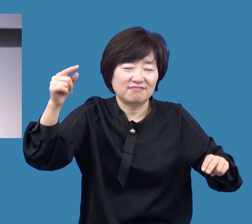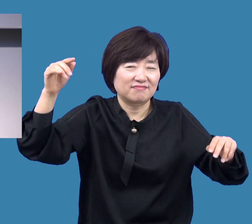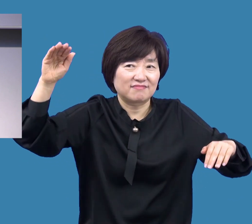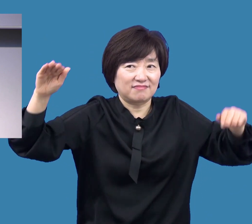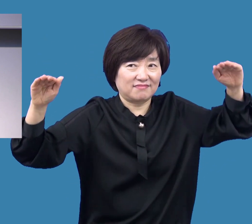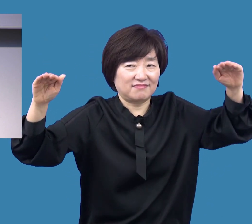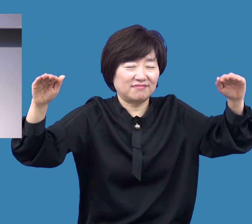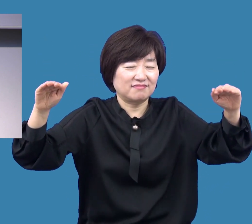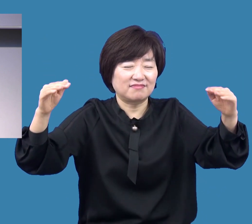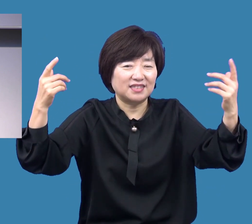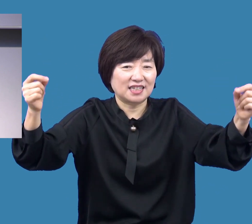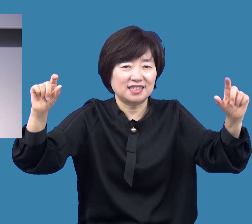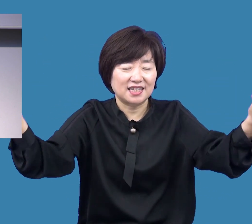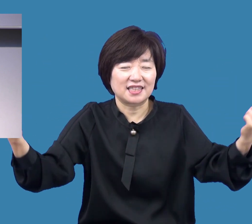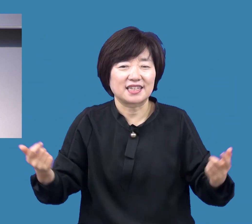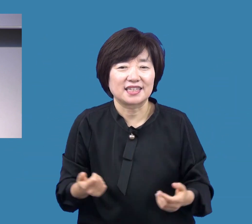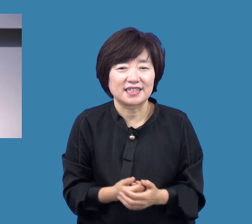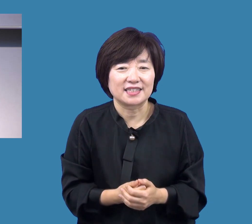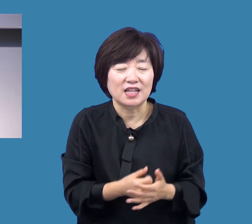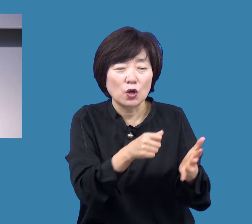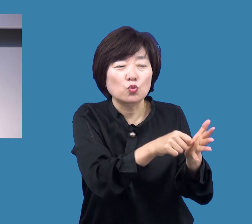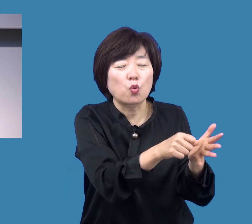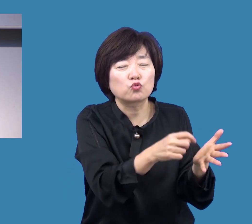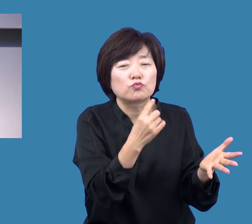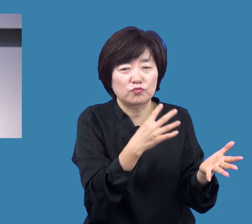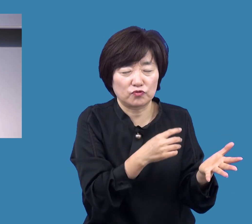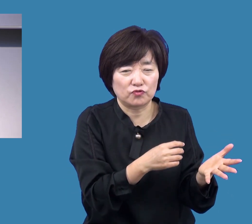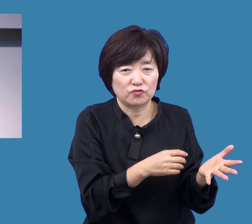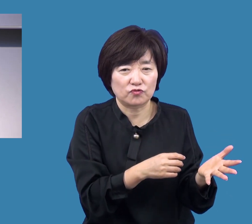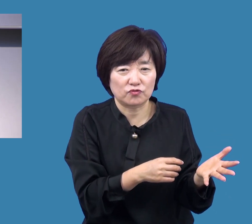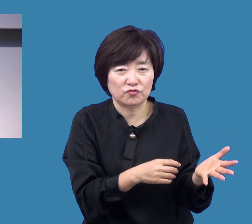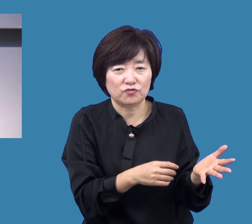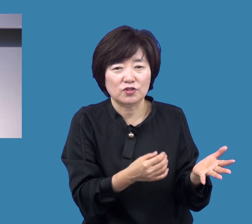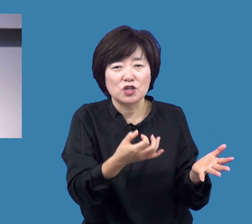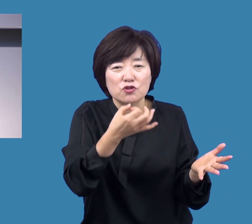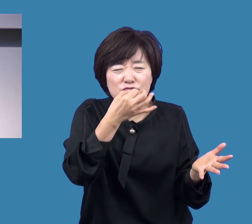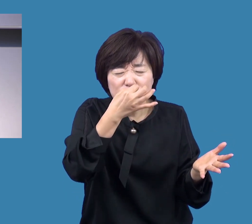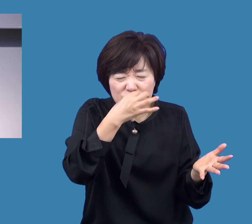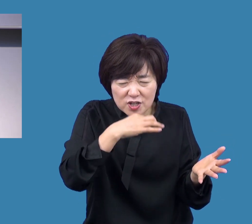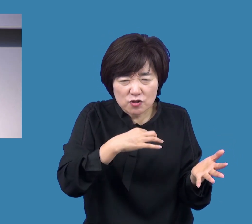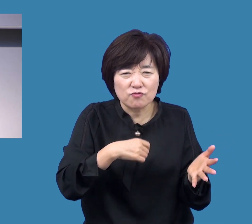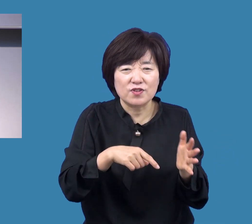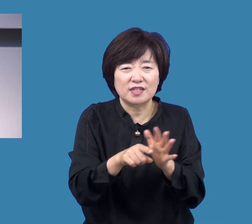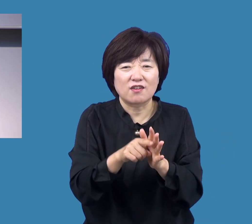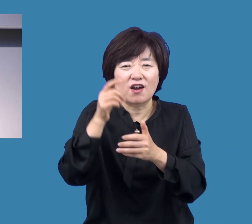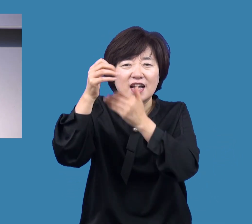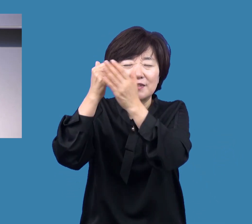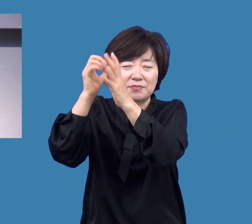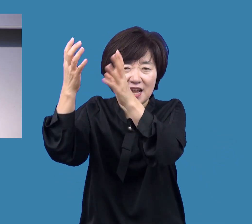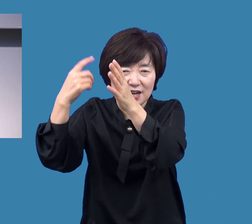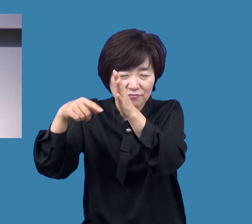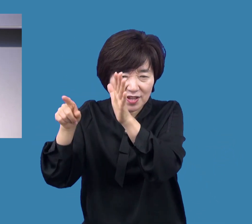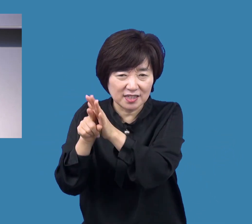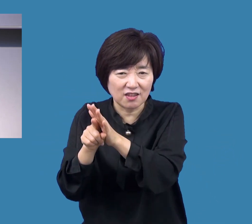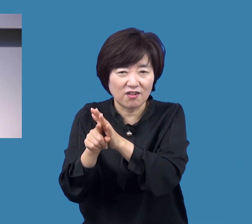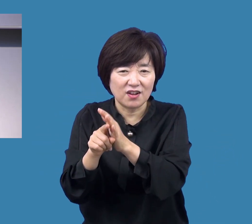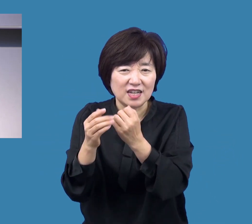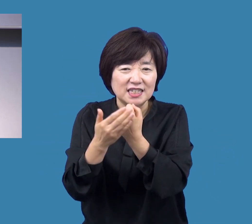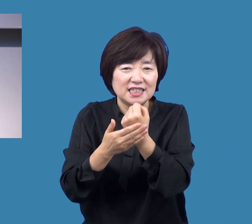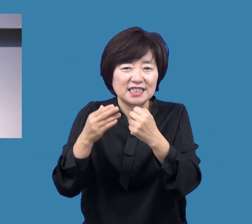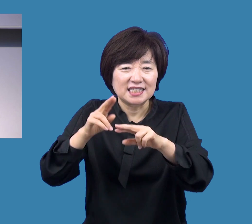도구입니다. 자, 그럼에도 불구하고 정말 유익함을 위해서, 정말 하나님의 나라를 위해서